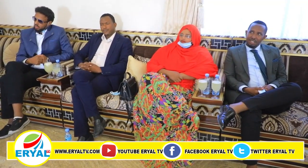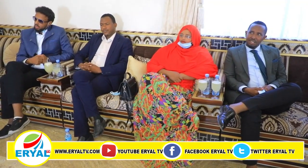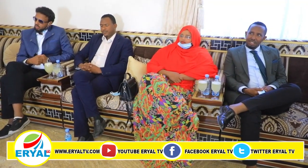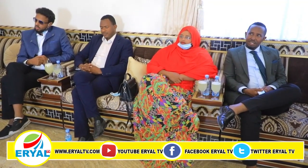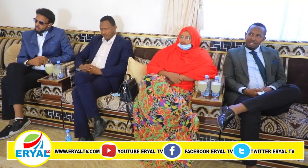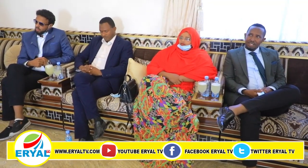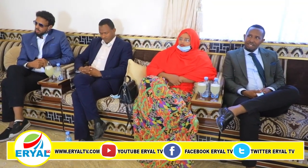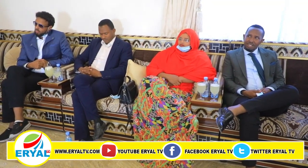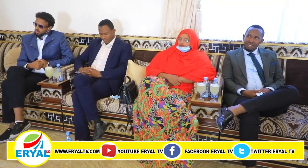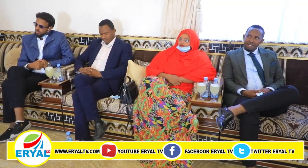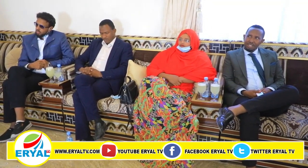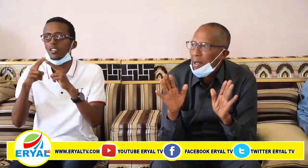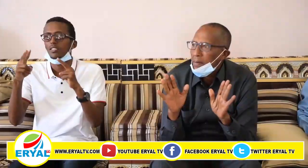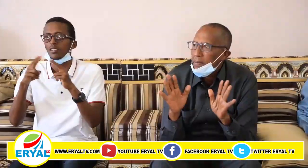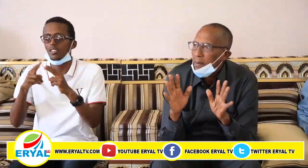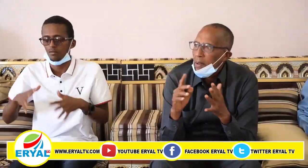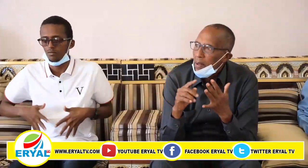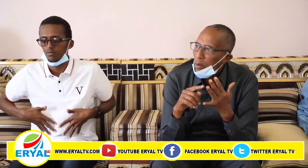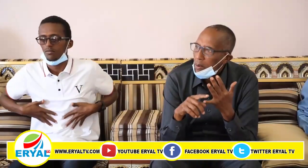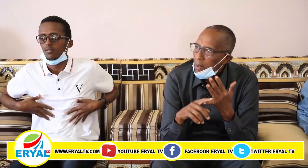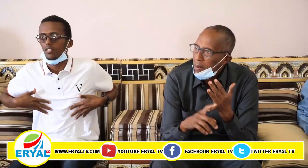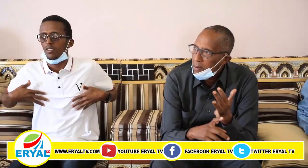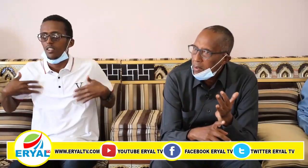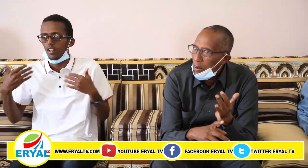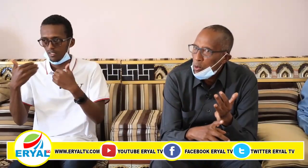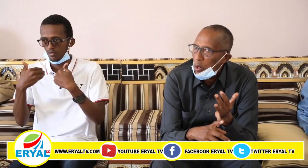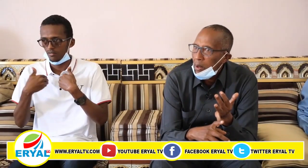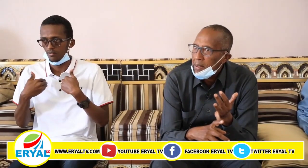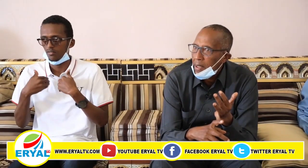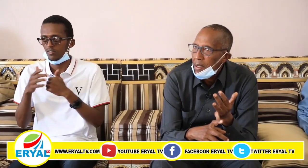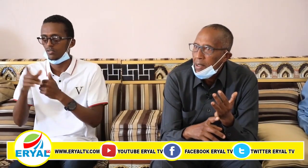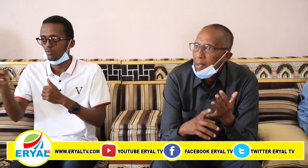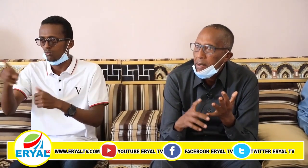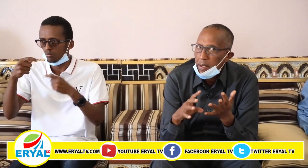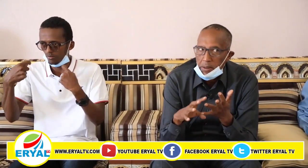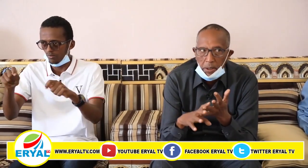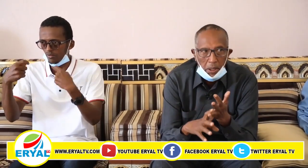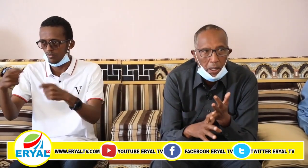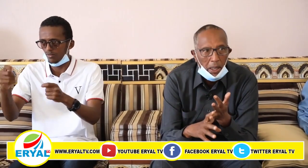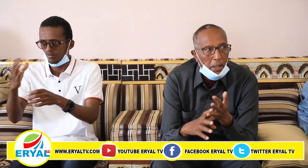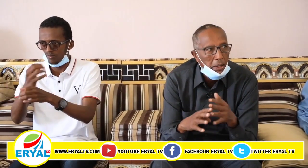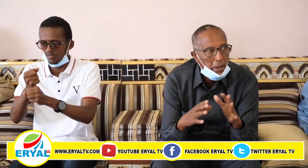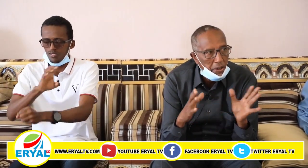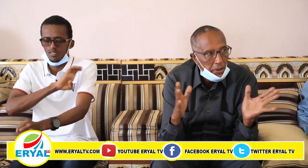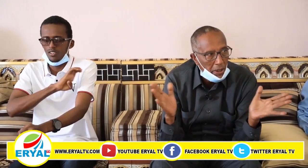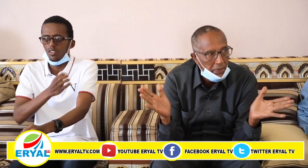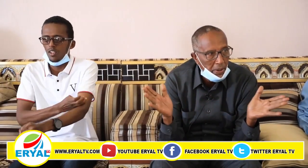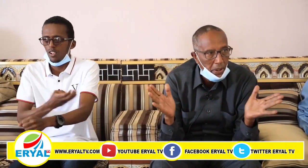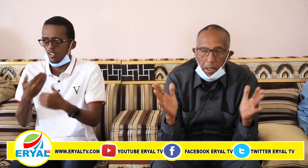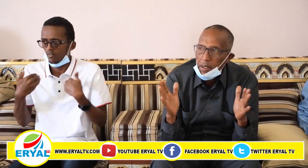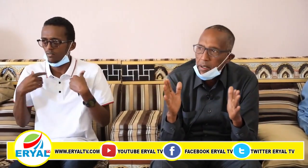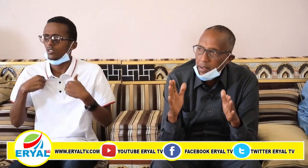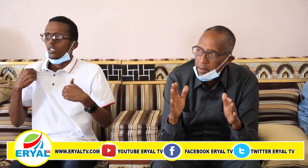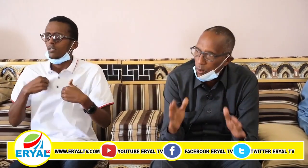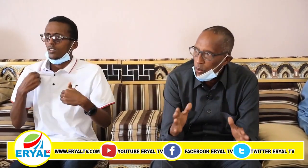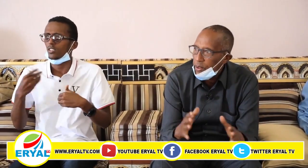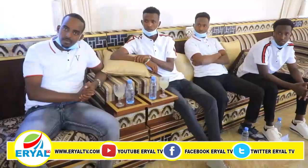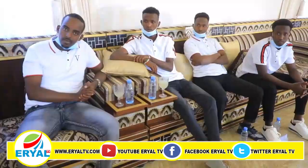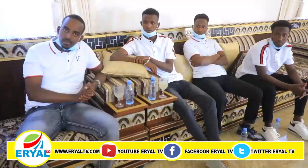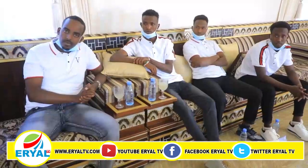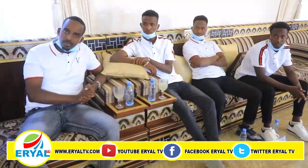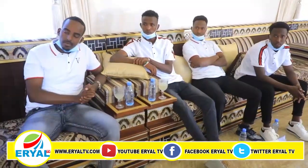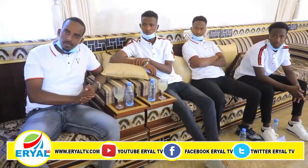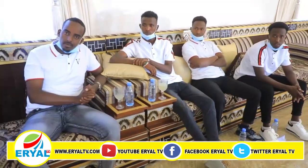ee kasoo jeeda gobolka Awdal ay tahay guul ay Soomaaliland u soo hoyeen, isla markaana uu ku faraxsan yahay kulanka uu la